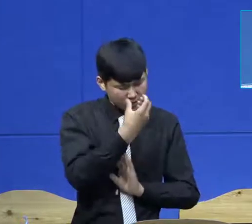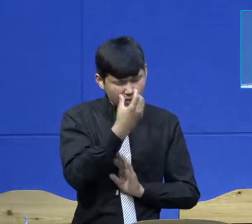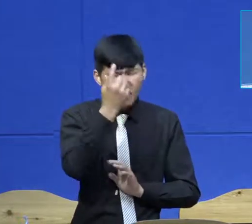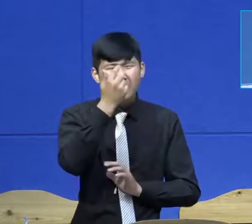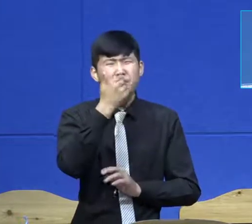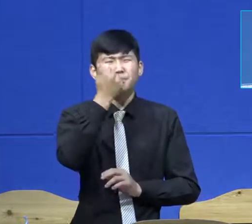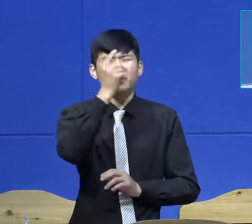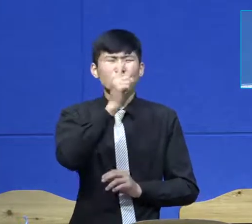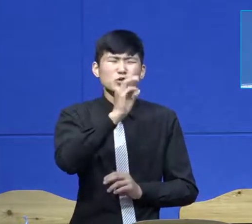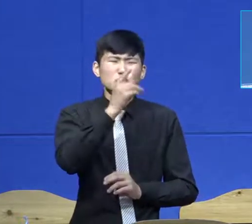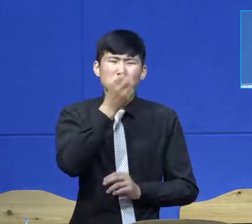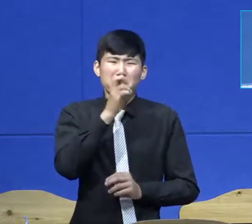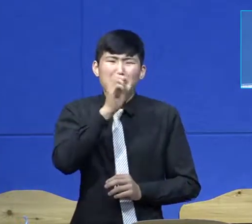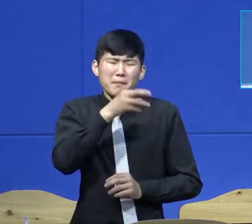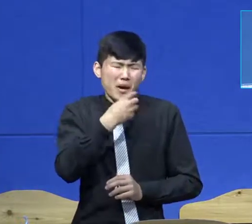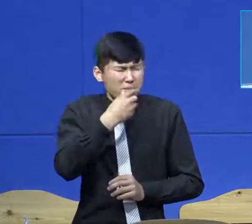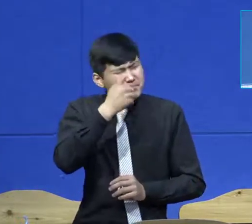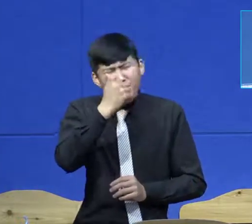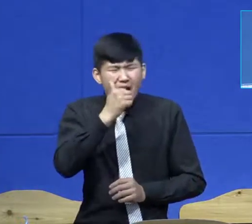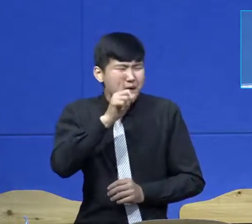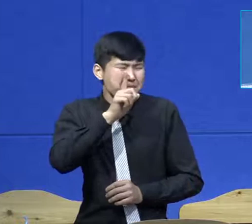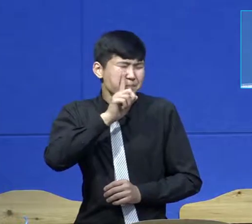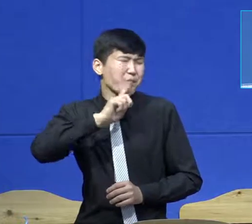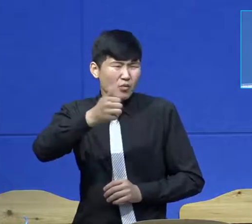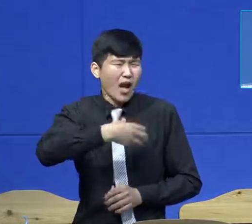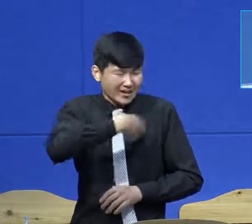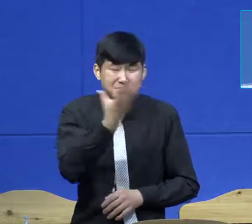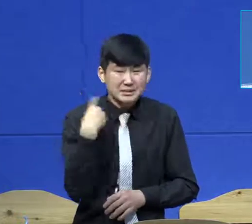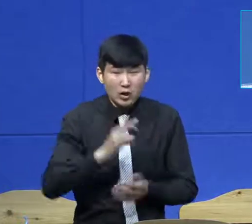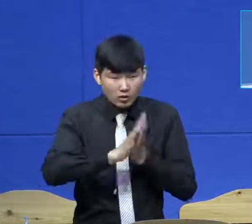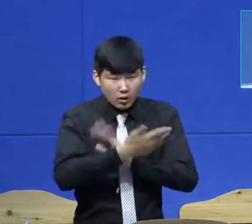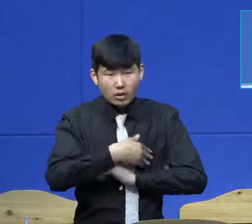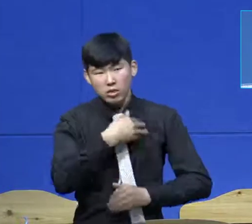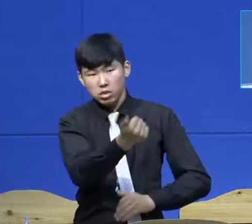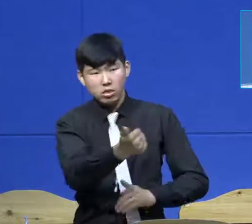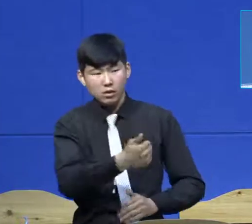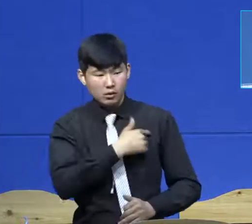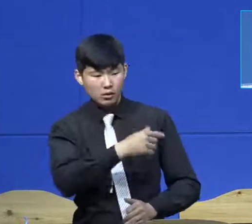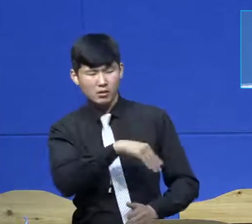балтай өрмөн цэр шиг байна гэд дуртай идсэн. Одоо болохоор залхсан дэрнээс